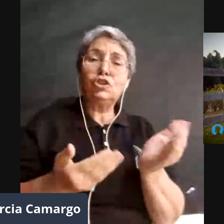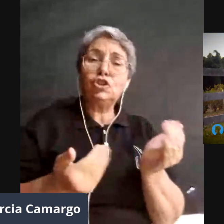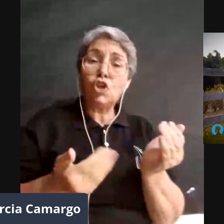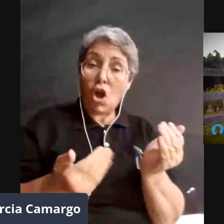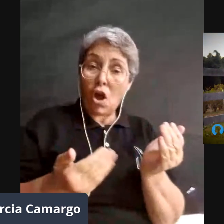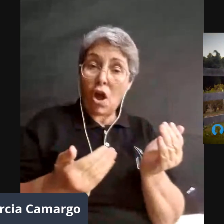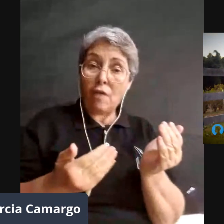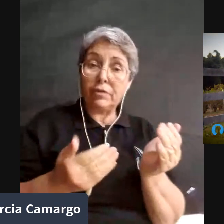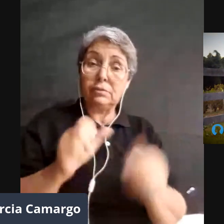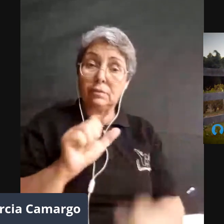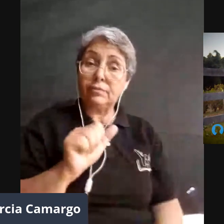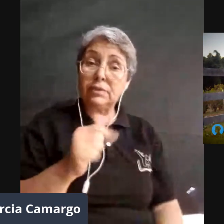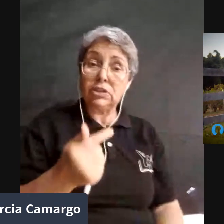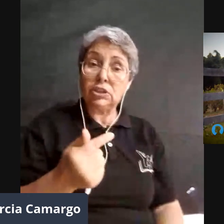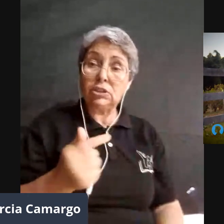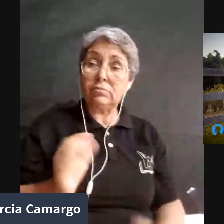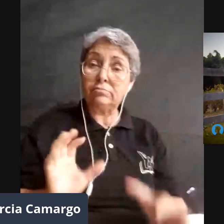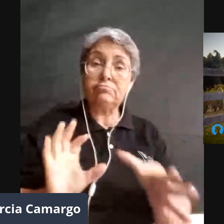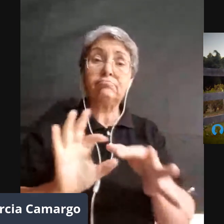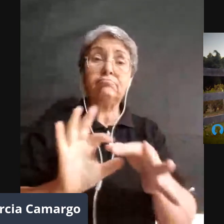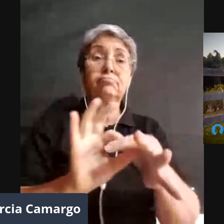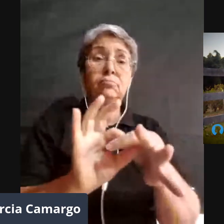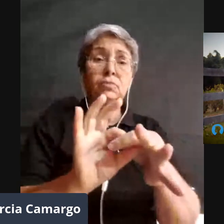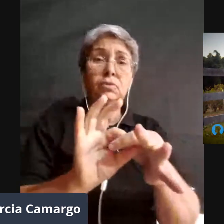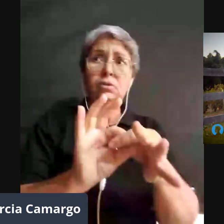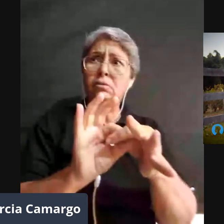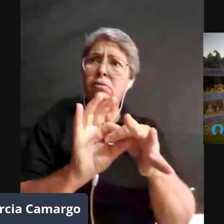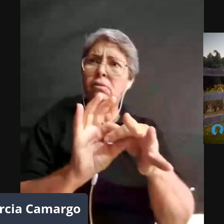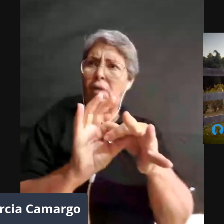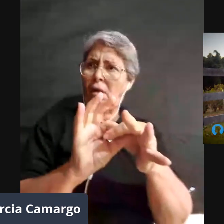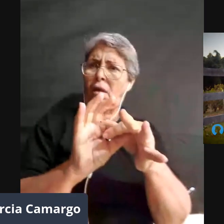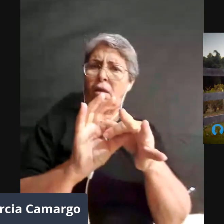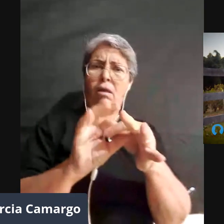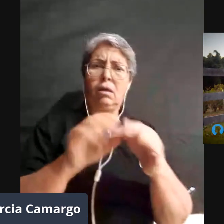igrejas observadoras do domingo. Meus irmãos, o que está acontecendo?